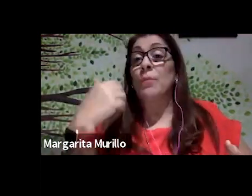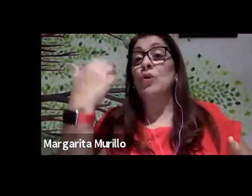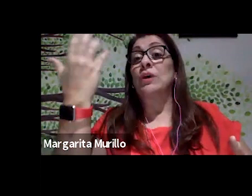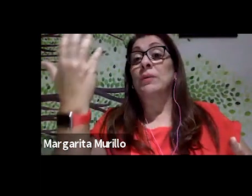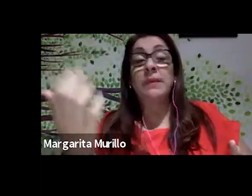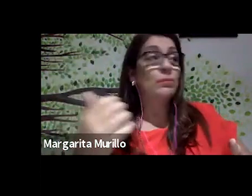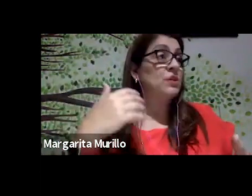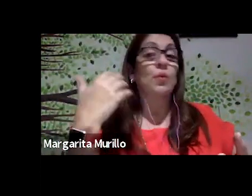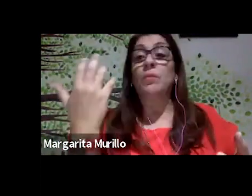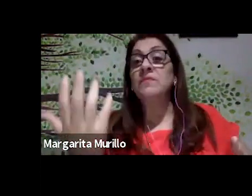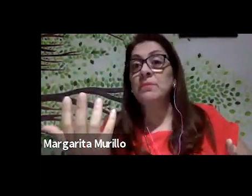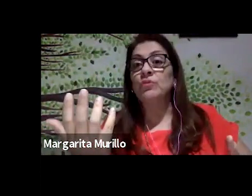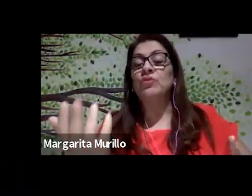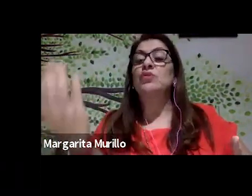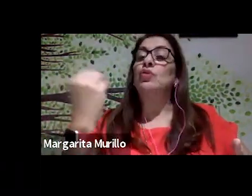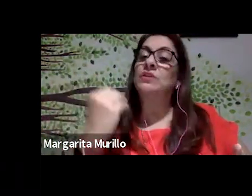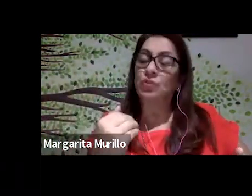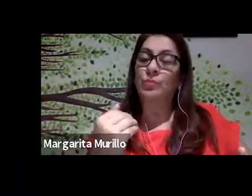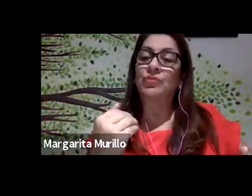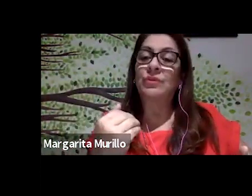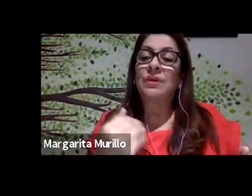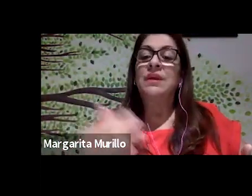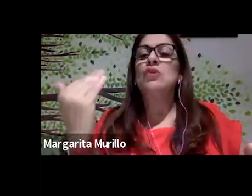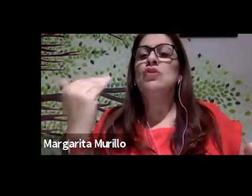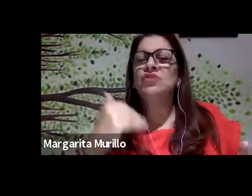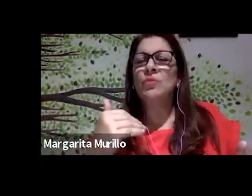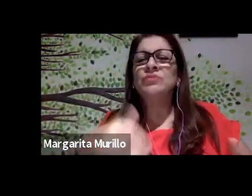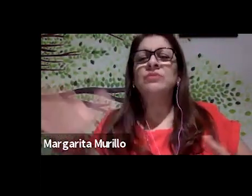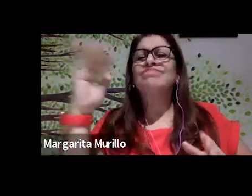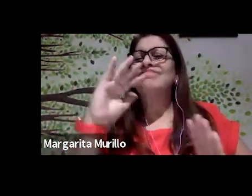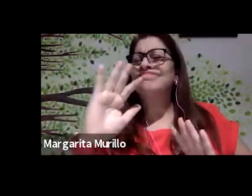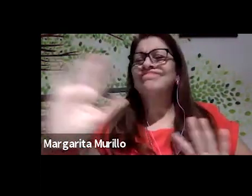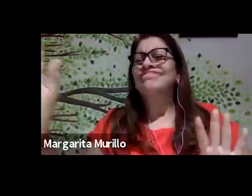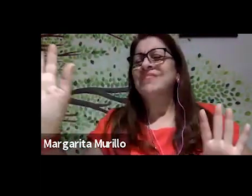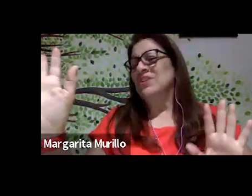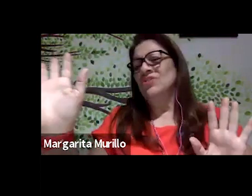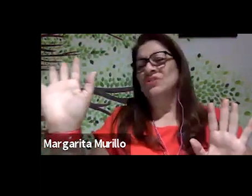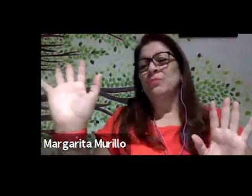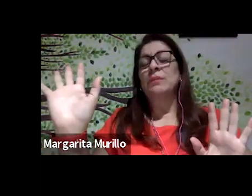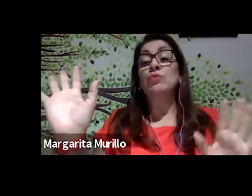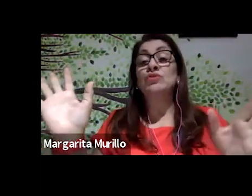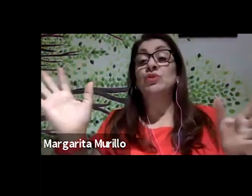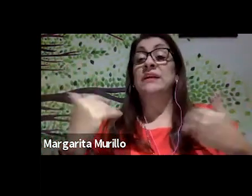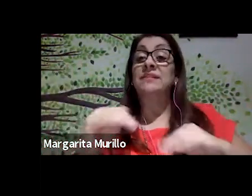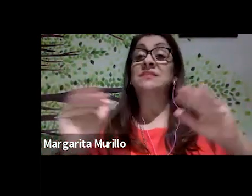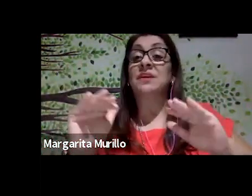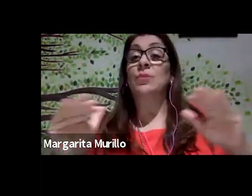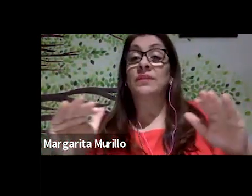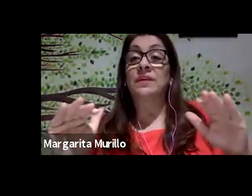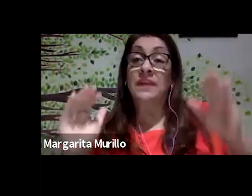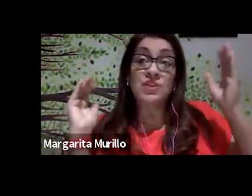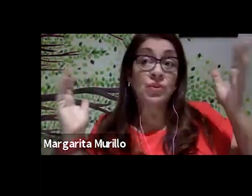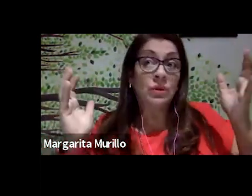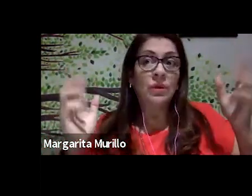por lo que vivimos y como vivimos y no lo que somos y lo que somos ya no nos importa mucho y que nadie